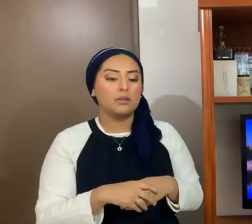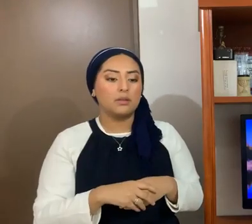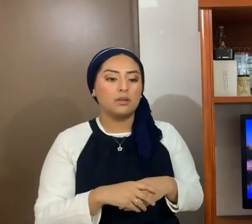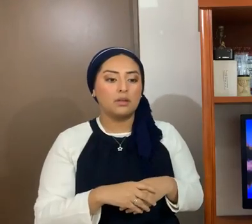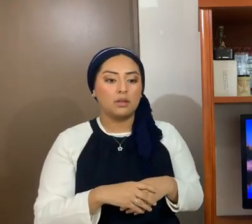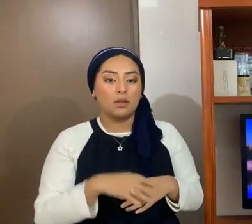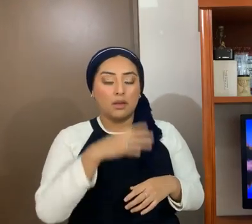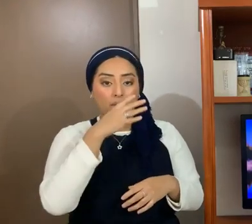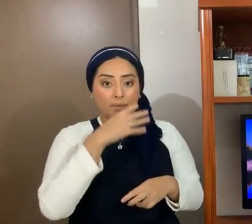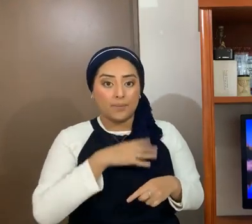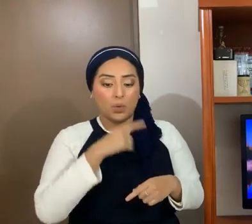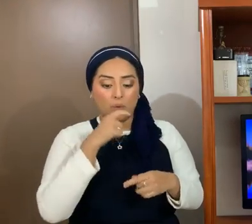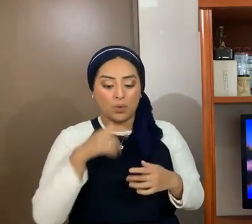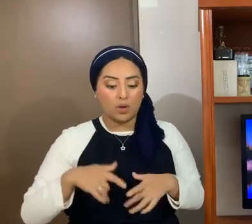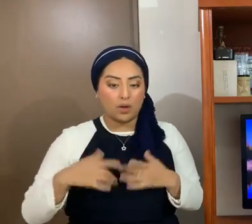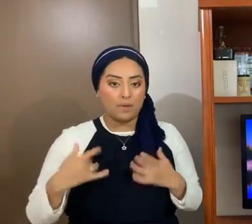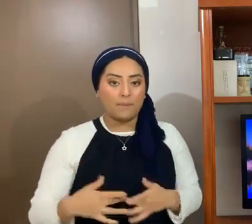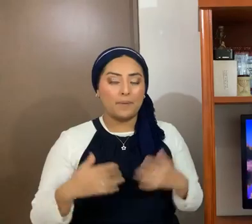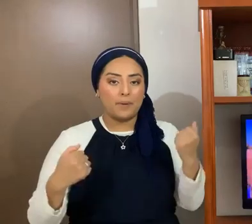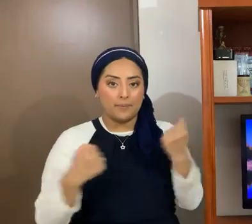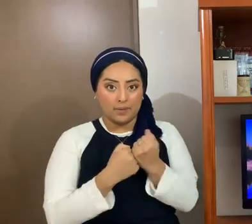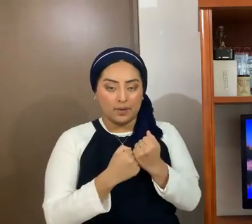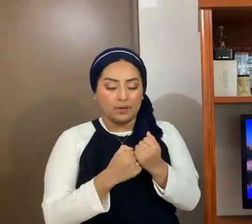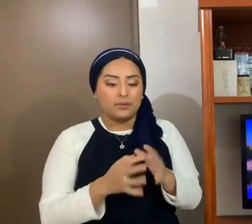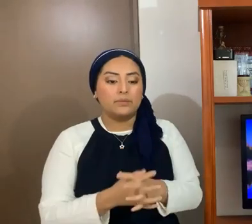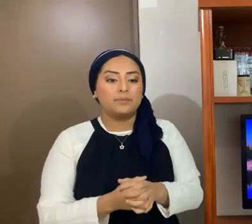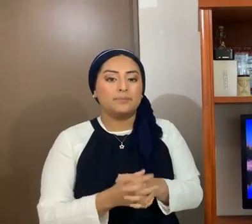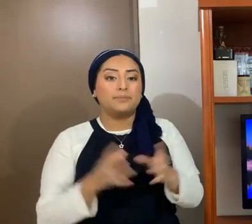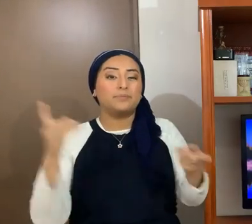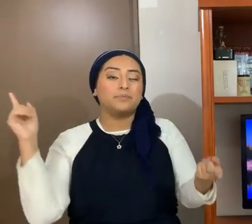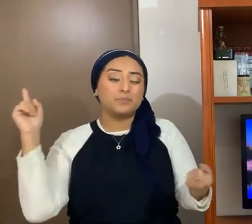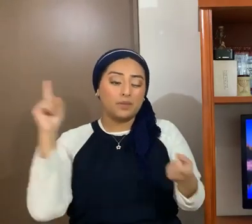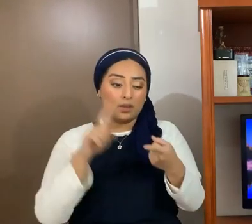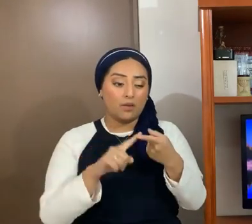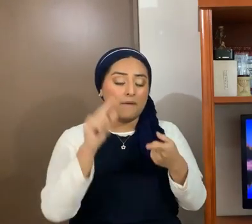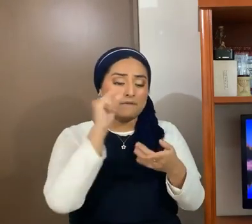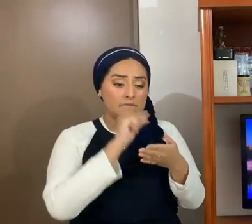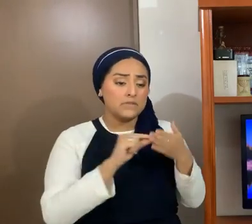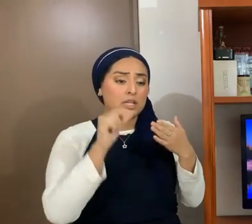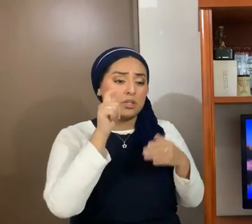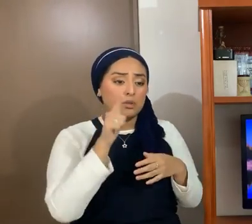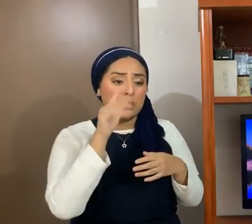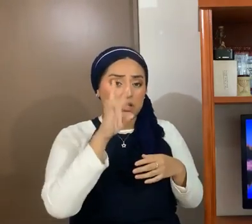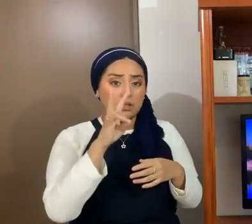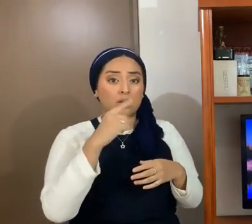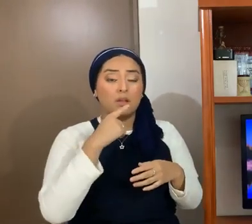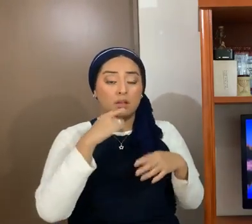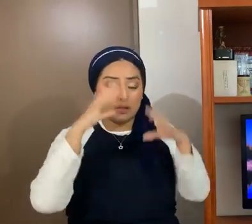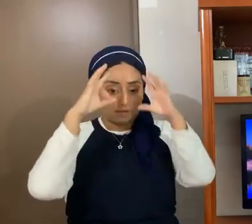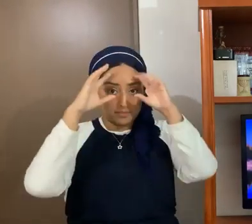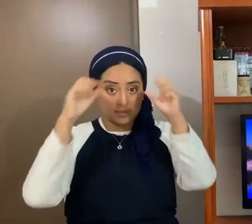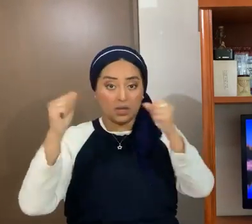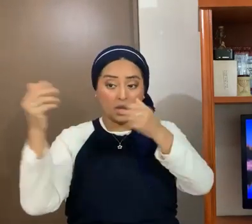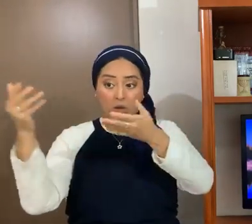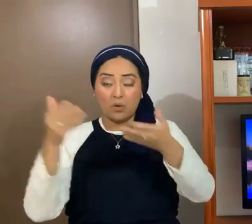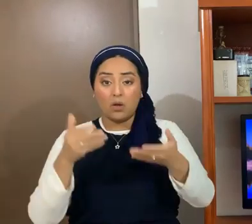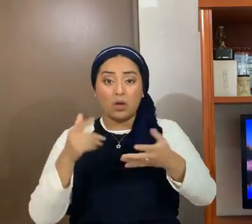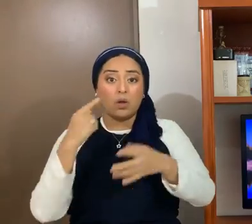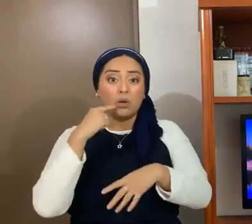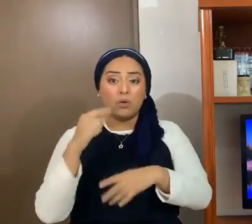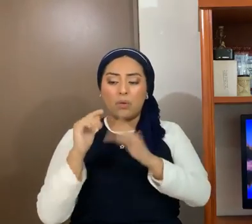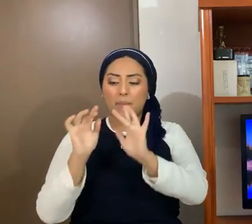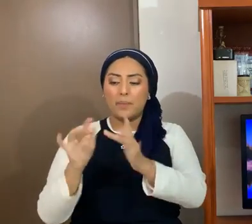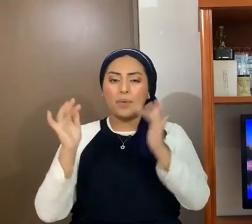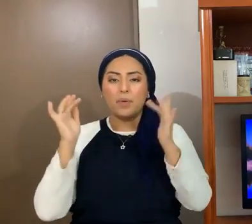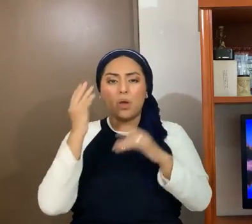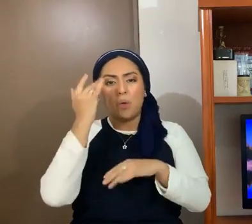26 las mujeres cuyo corazón las impulsó en sabiduría, y hasta el verso 27 dice, los príncipes trajeron piedras de ónice.